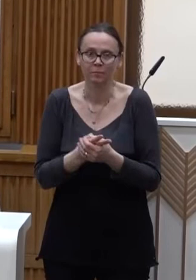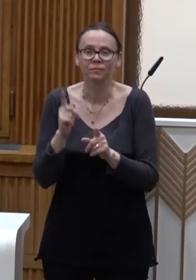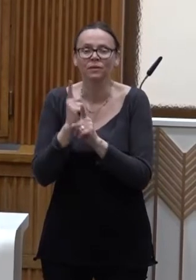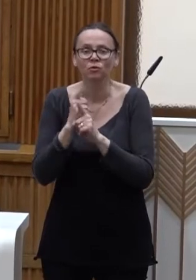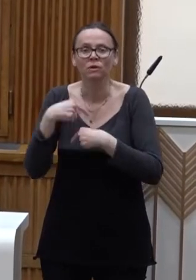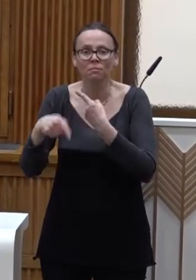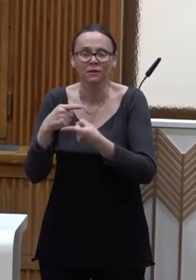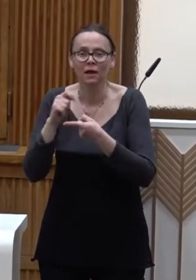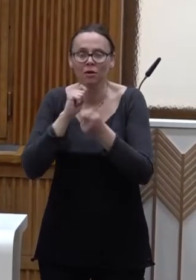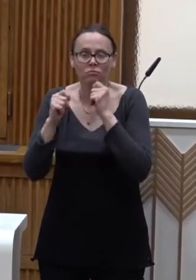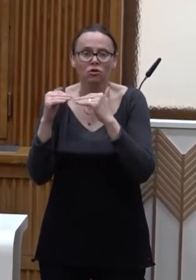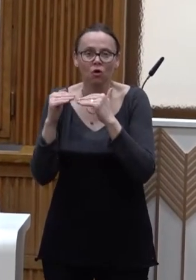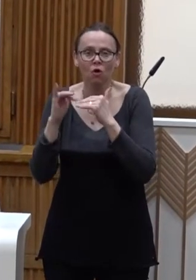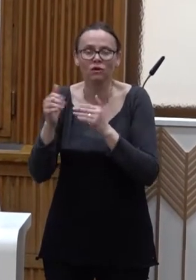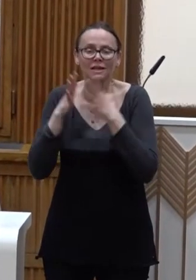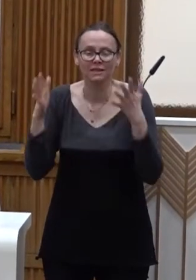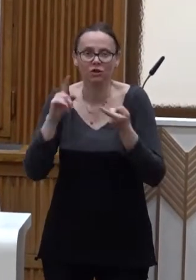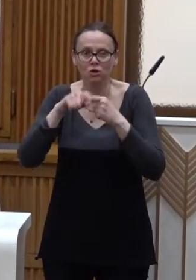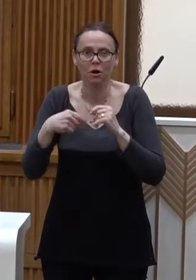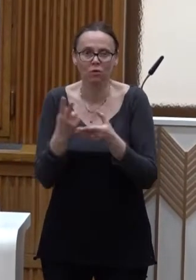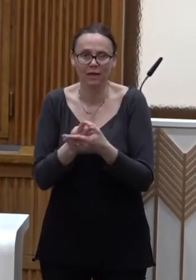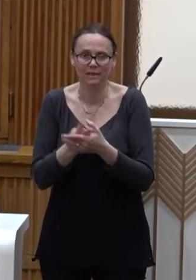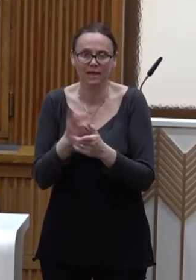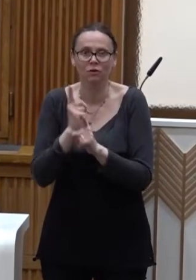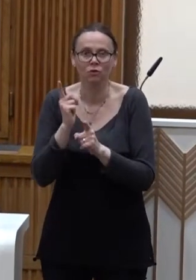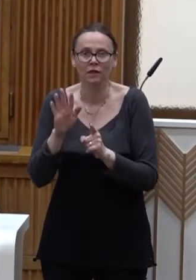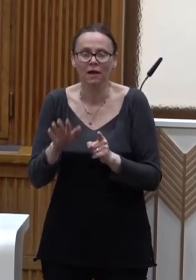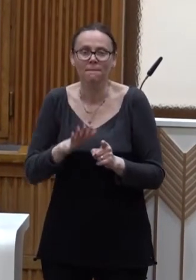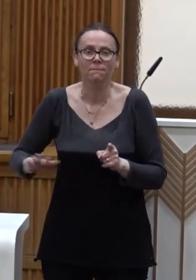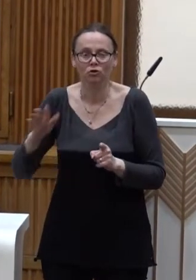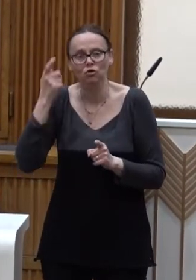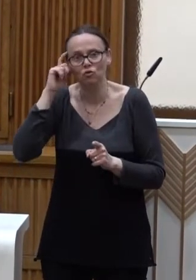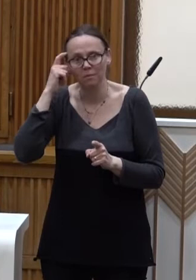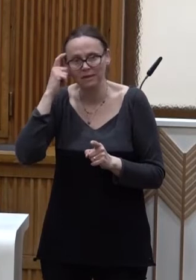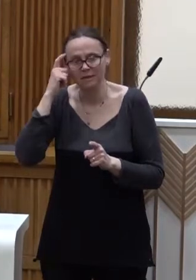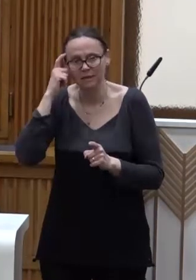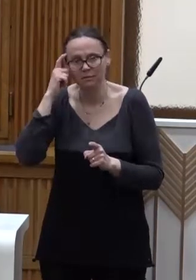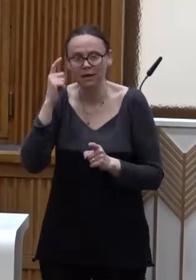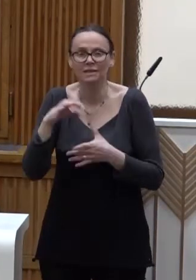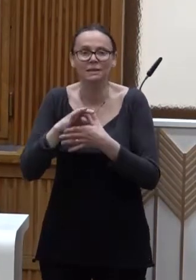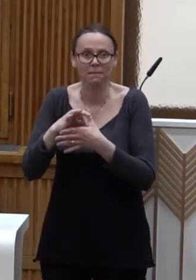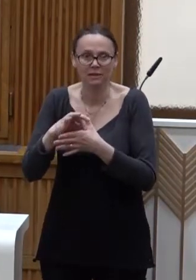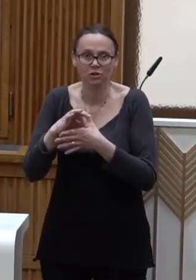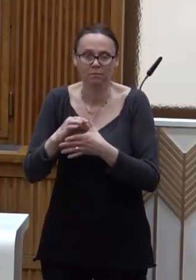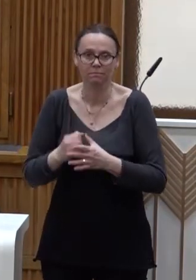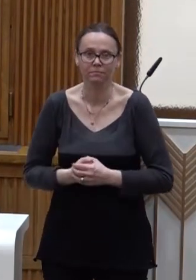tako potekajo dogovori, da se večajo blagovne rezerve tudi na področju preskrbe z mesom.